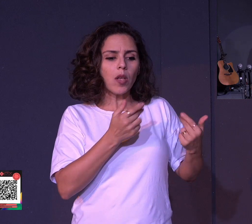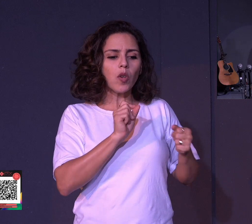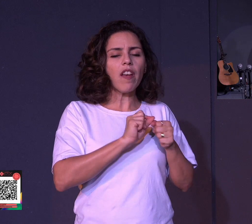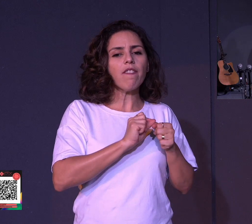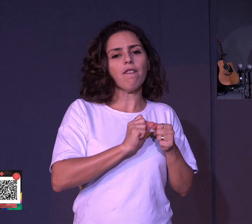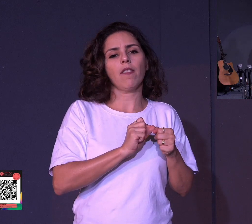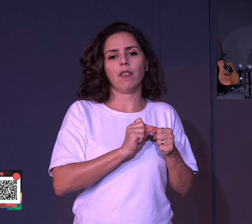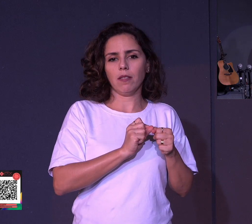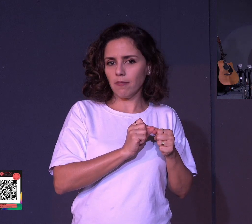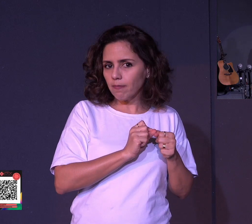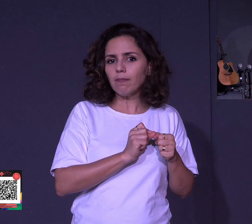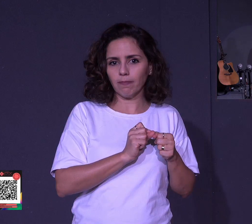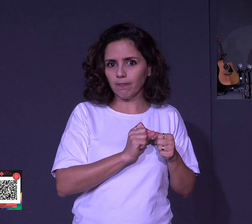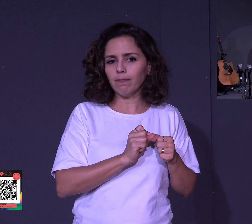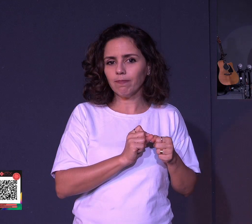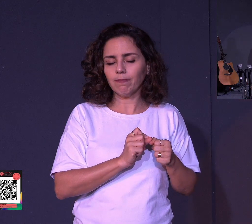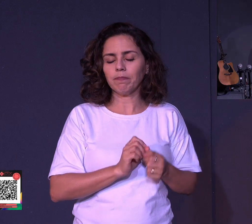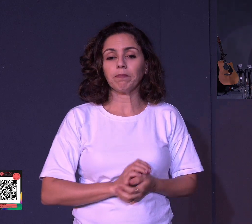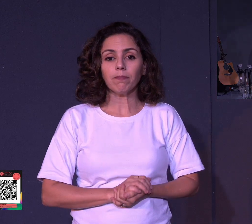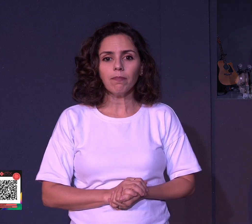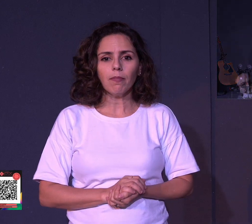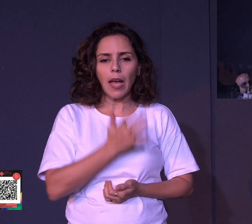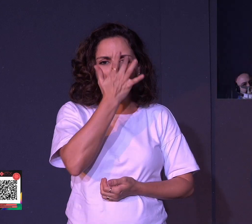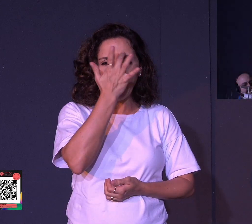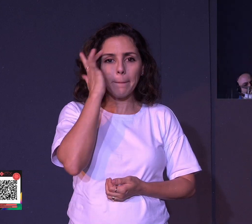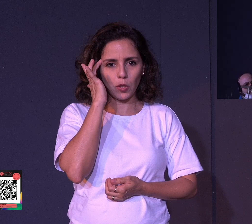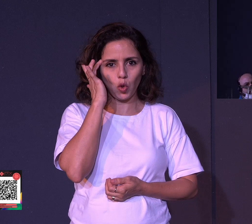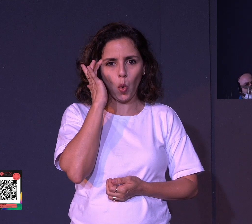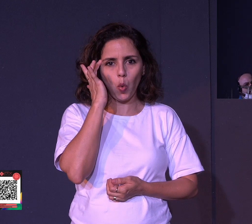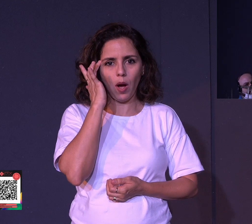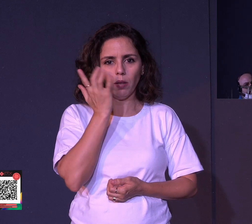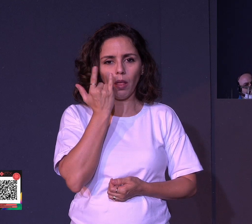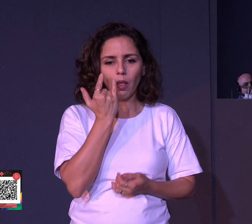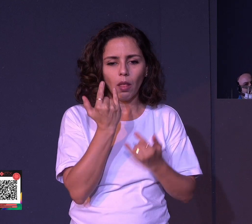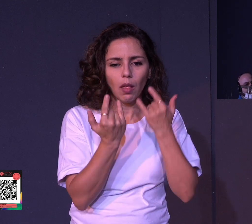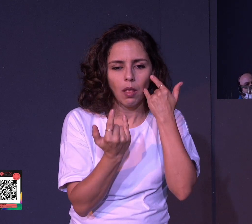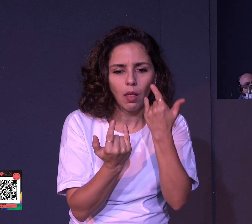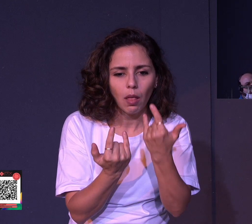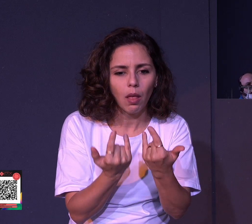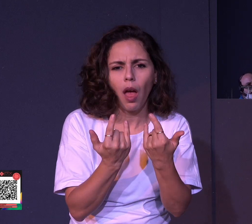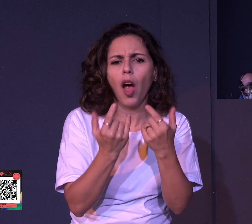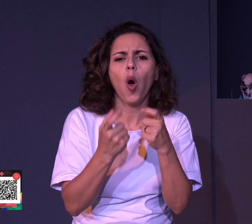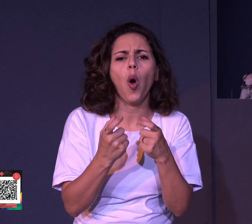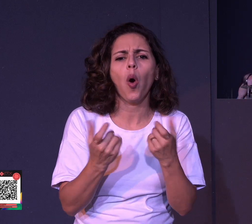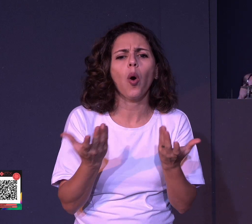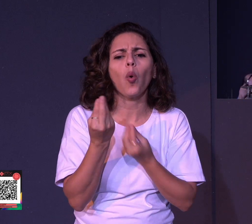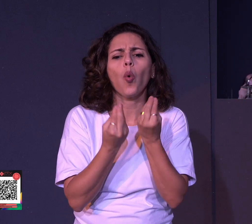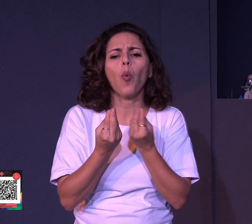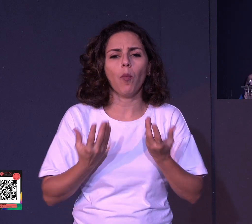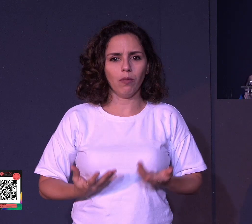pessoa no primeiro momento é atraída. Como o pensamento chega à mente, a ideia